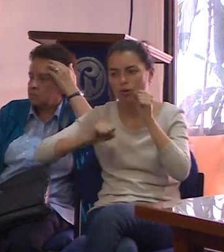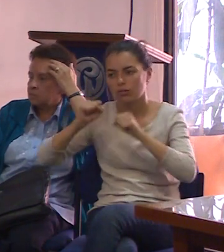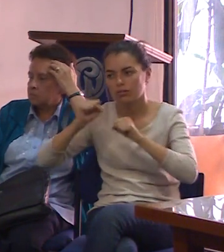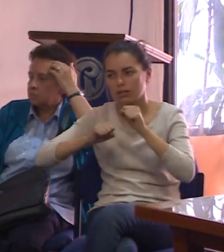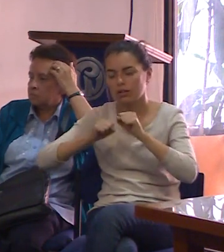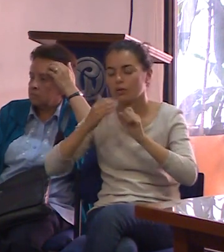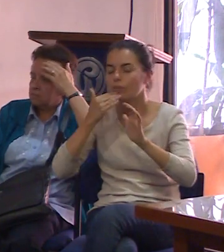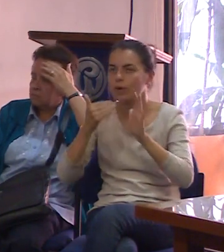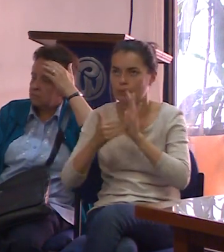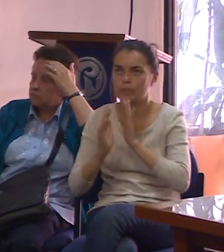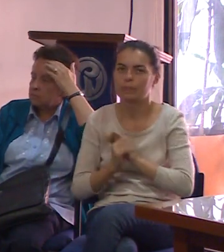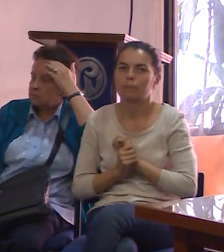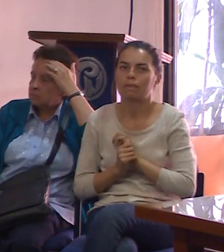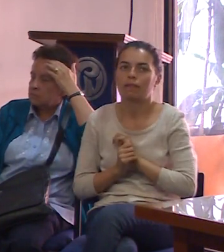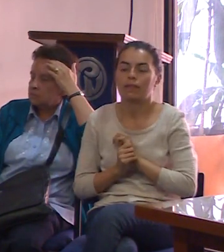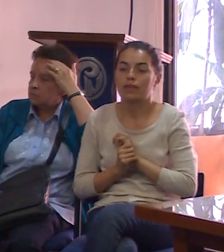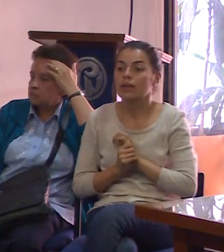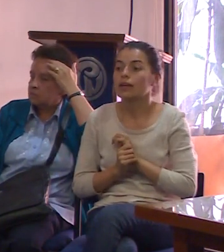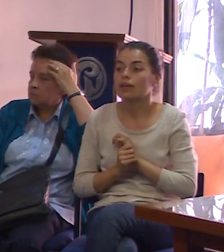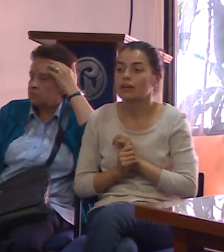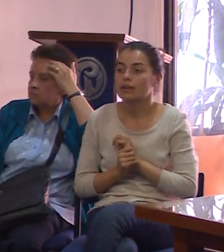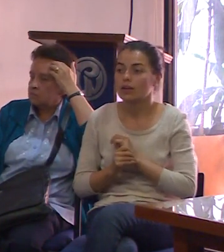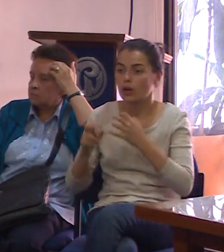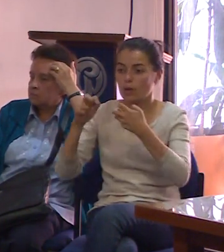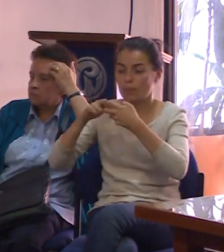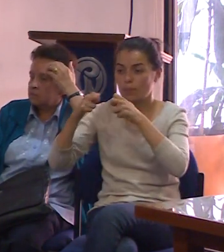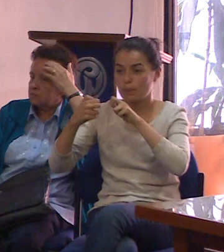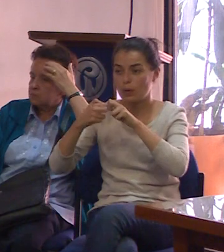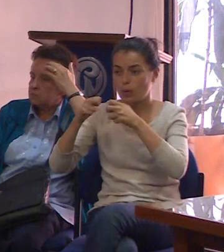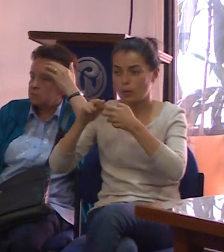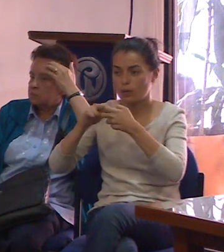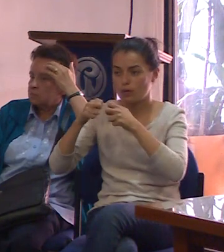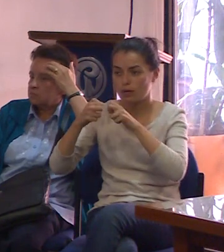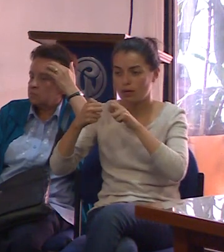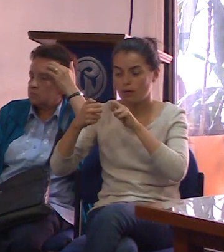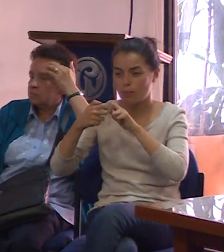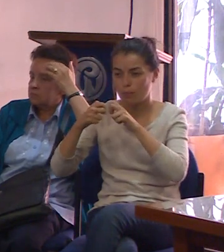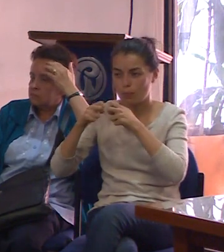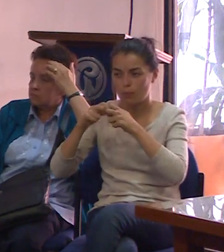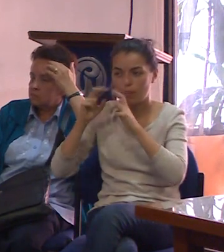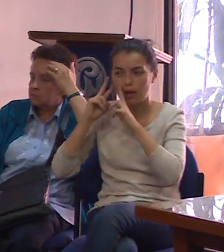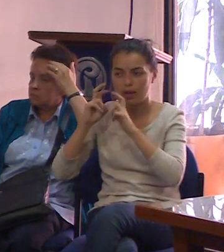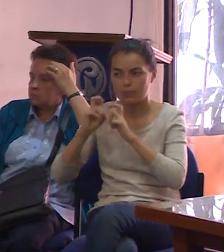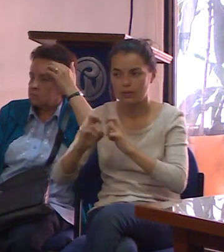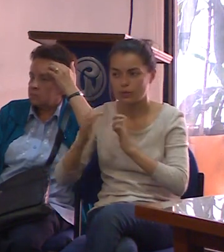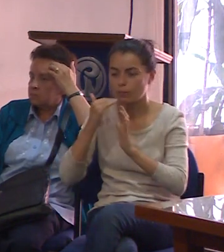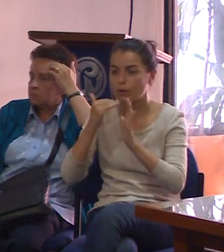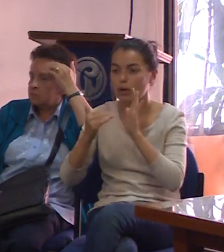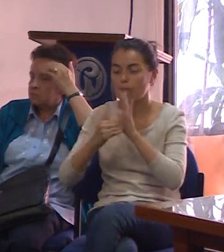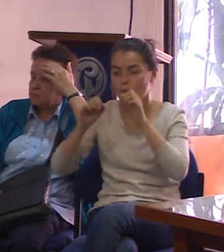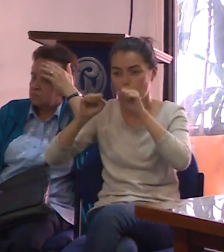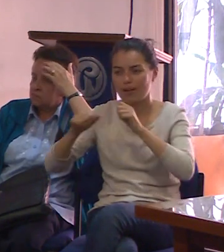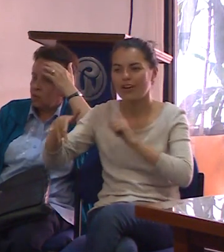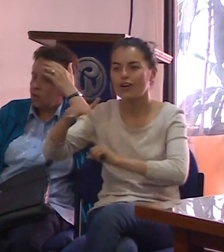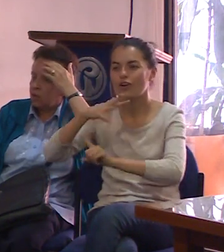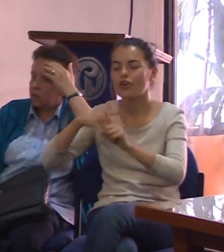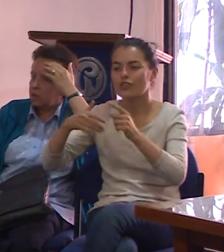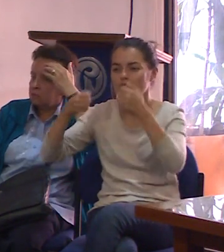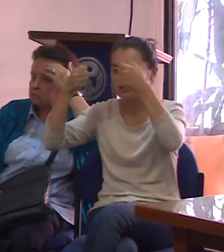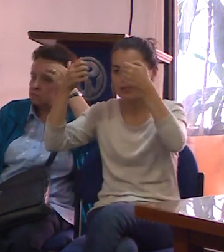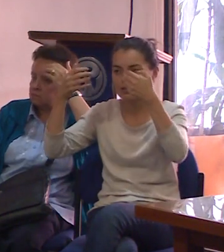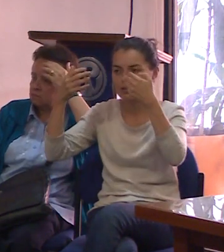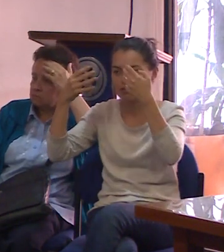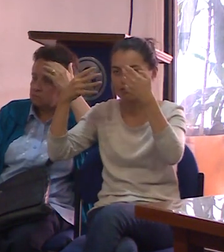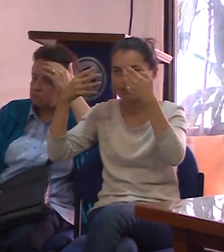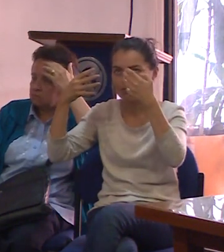sea, que debería ser problema de investigación en la educación, que es el contexto carcelario. Digamos que